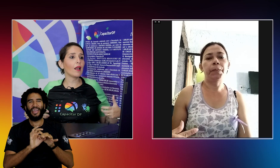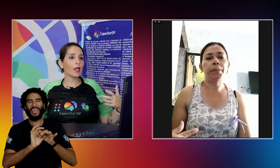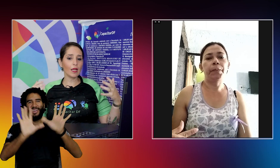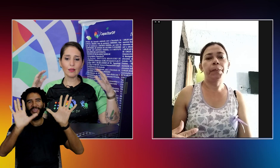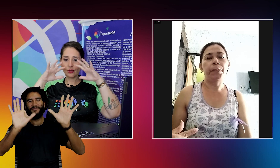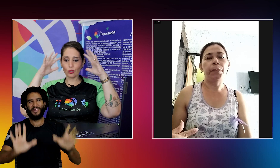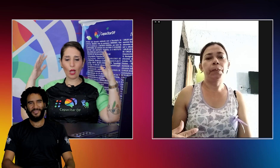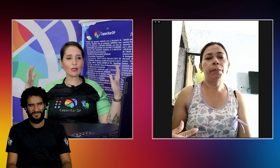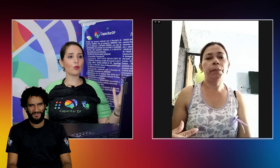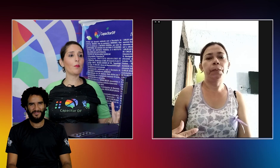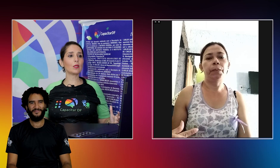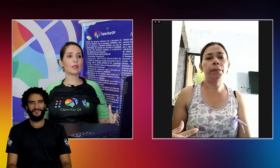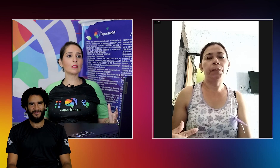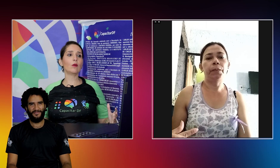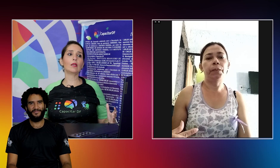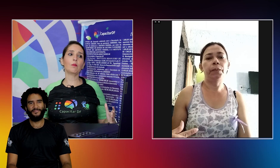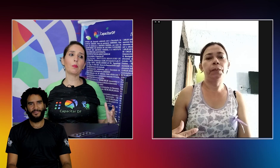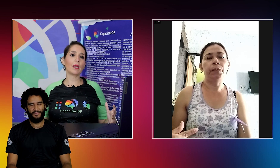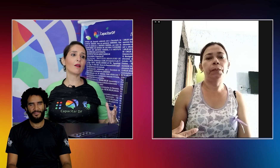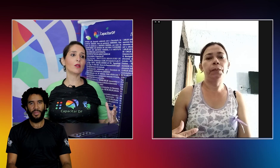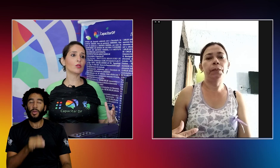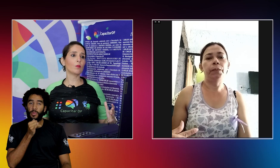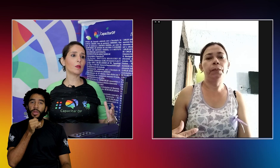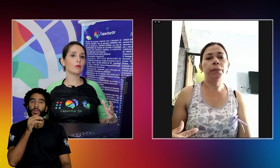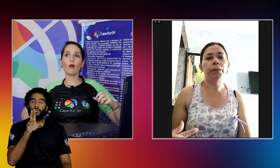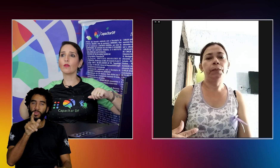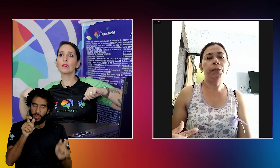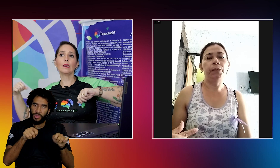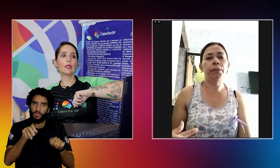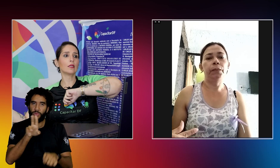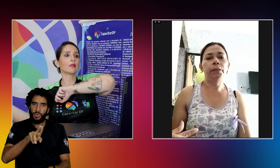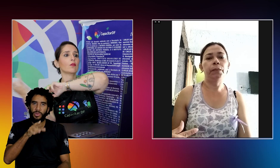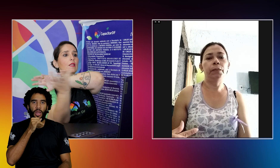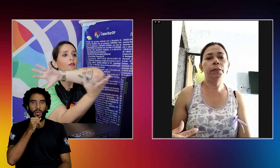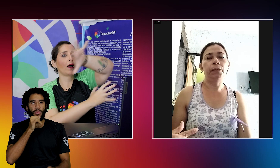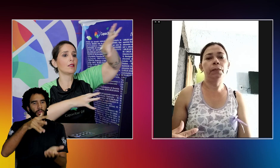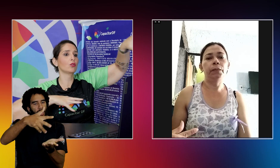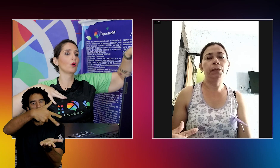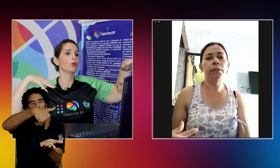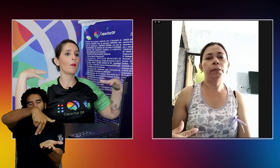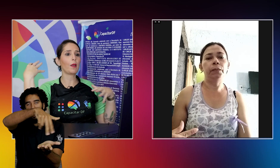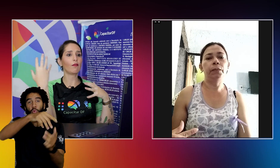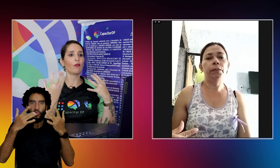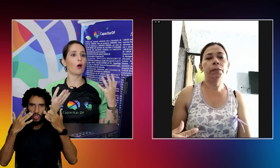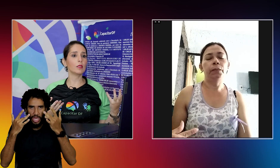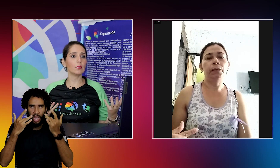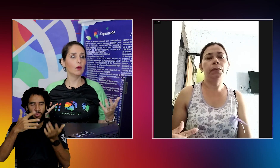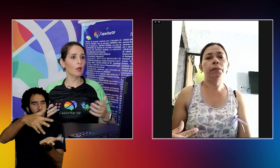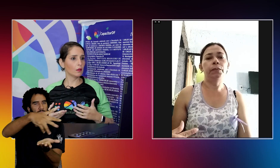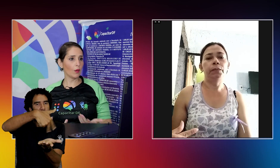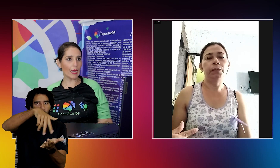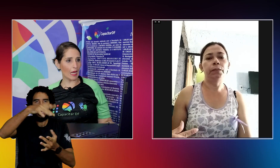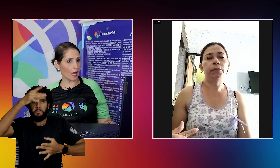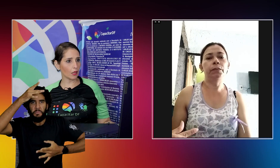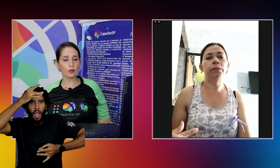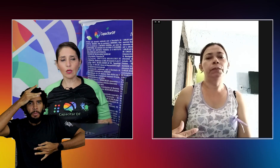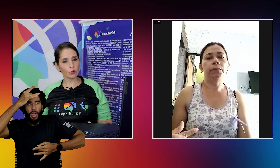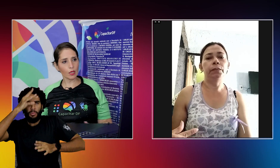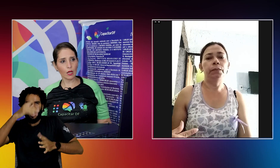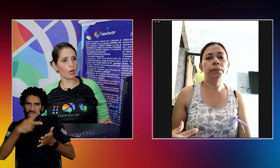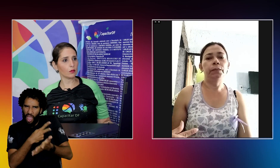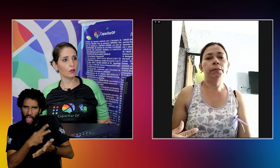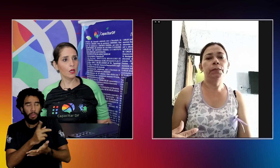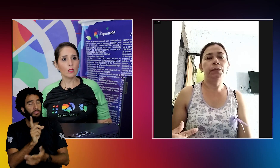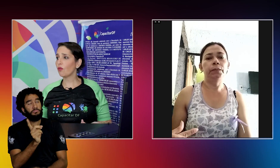vai além da sua posição ali em pé na frente do pessoal. Você dança, você faz toda uma performance. Então, é errado? Não,